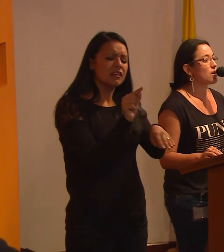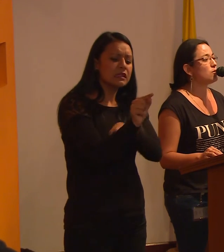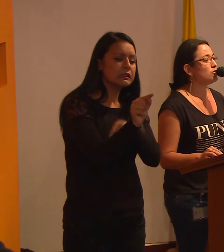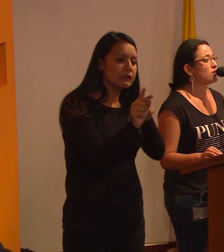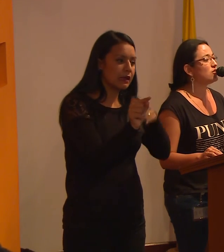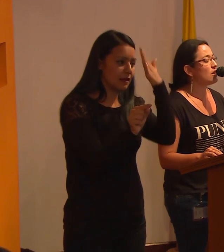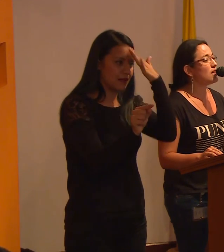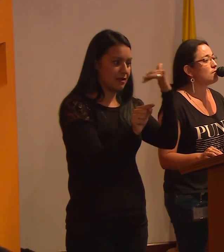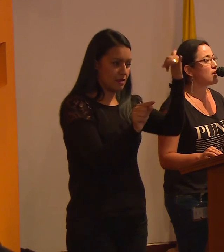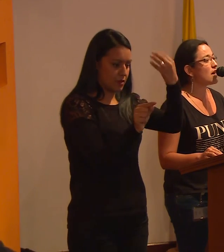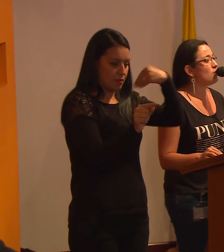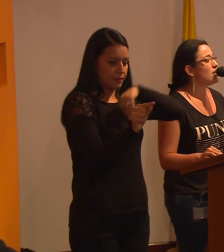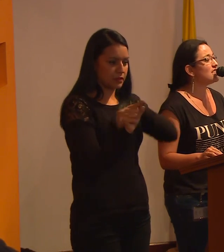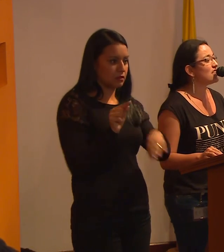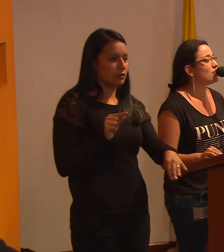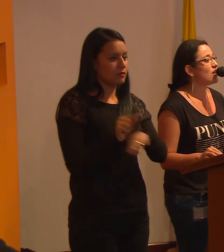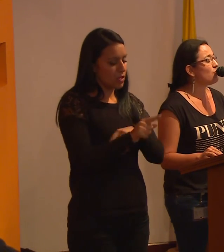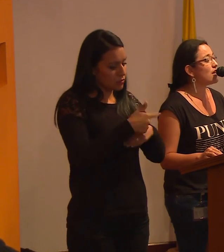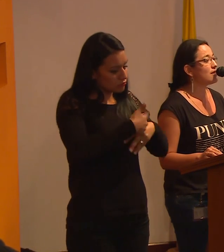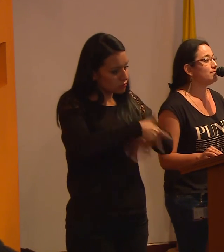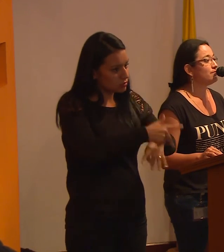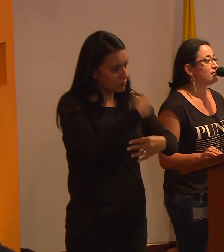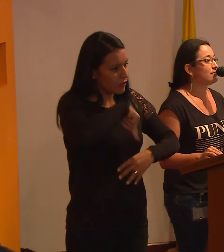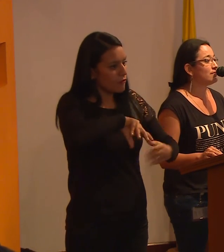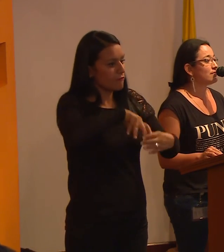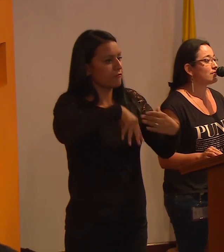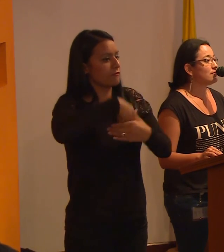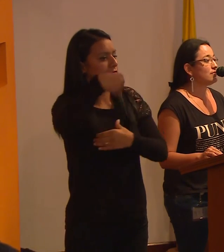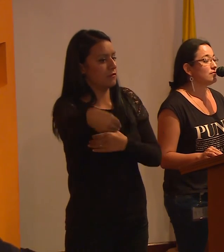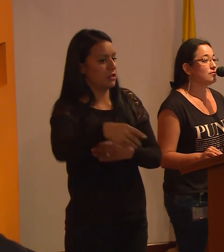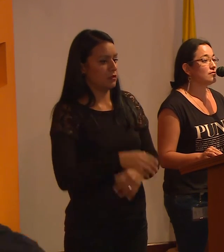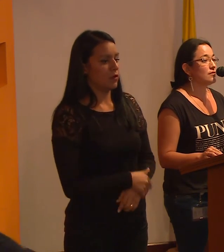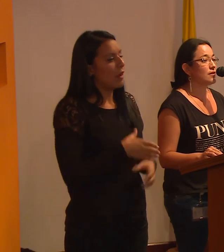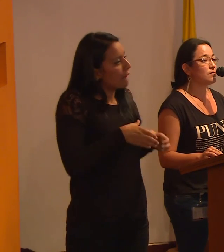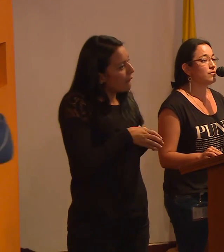academia, pero que por supuesto también implica movilización afuera.